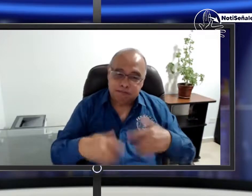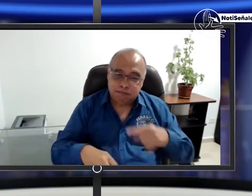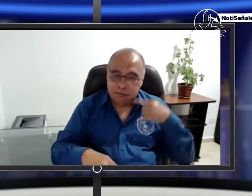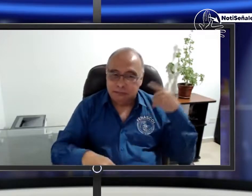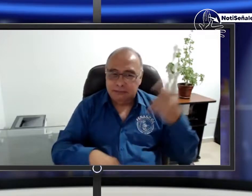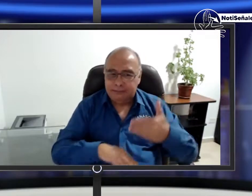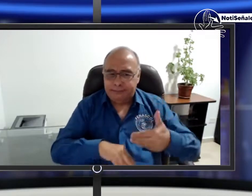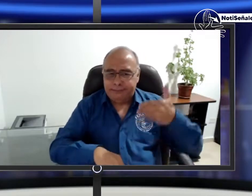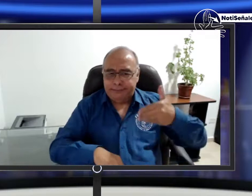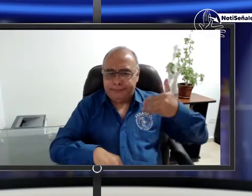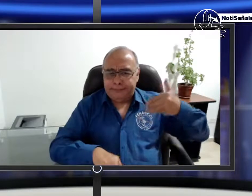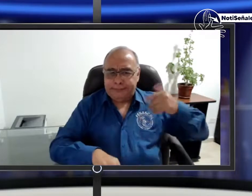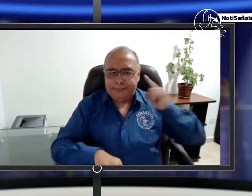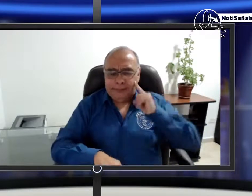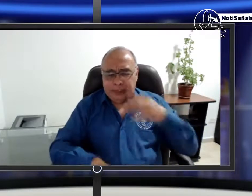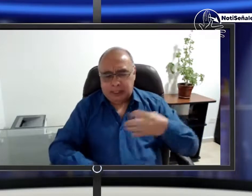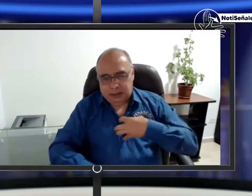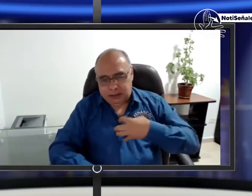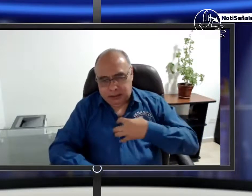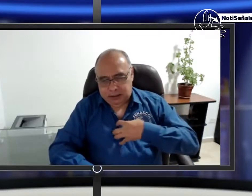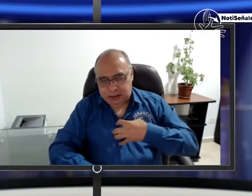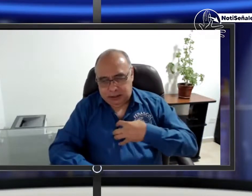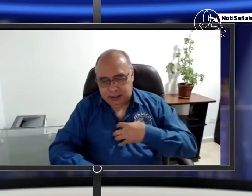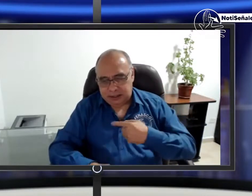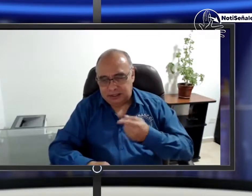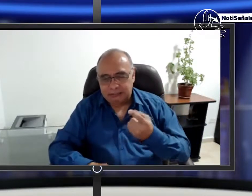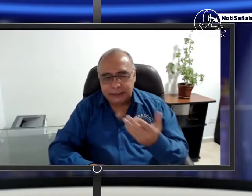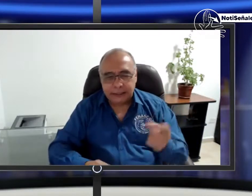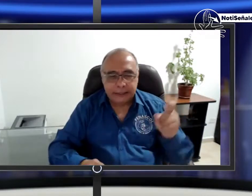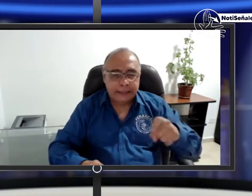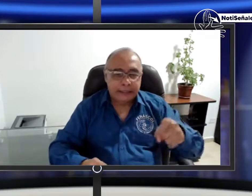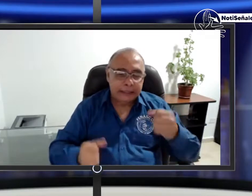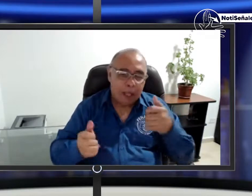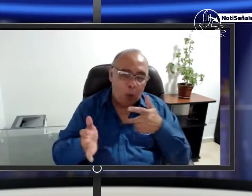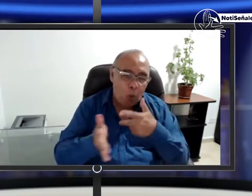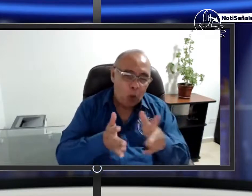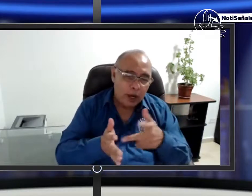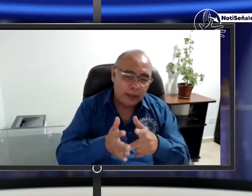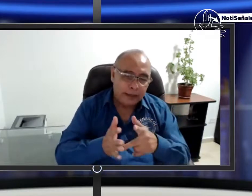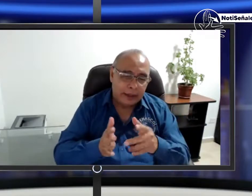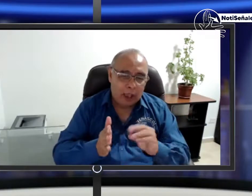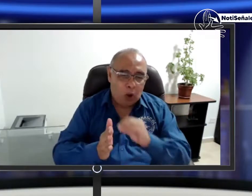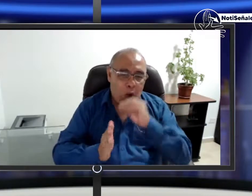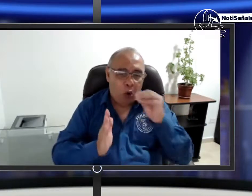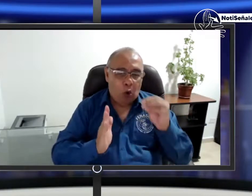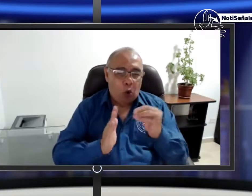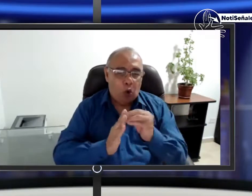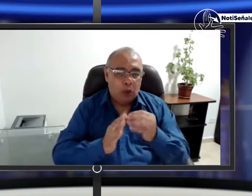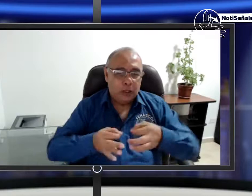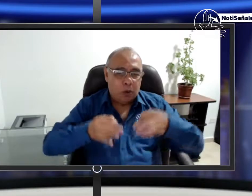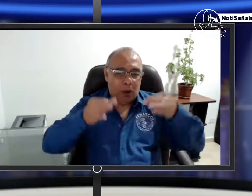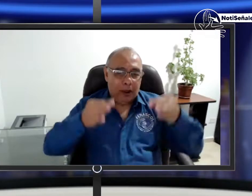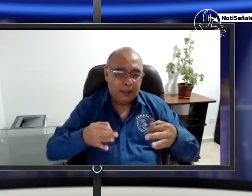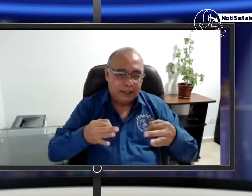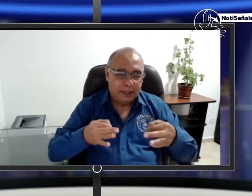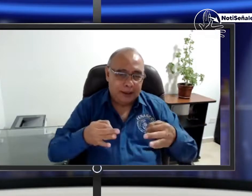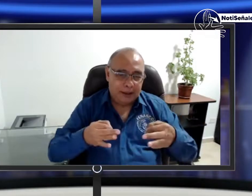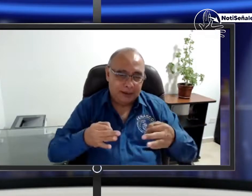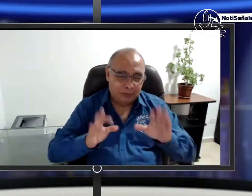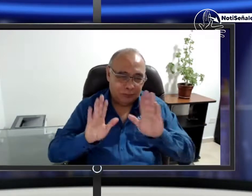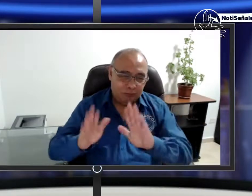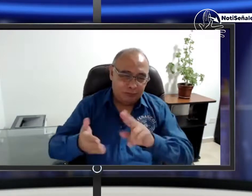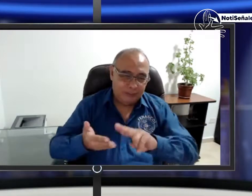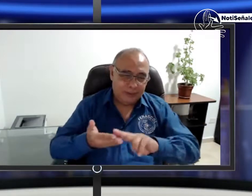personas sordas hablaremos de eso así como también de la constante preocupación del